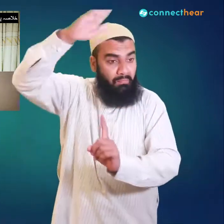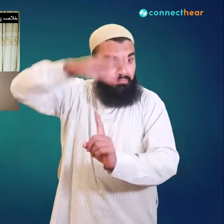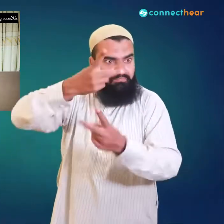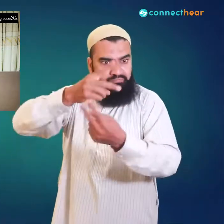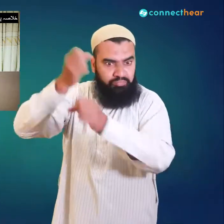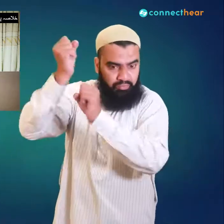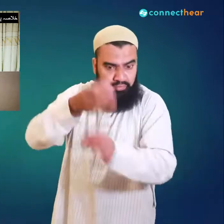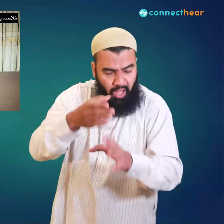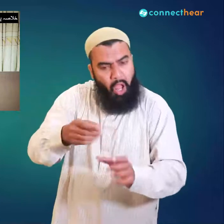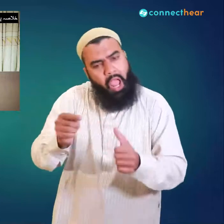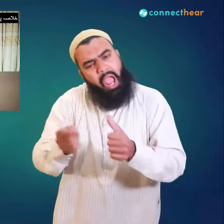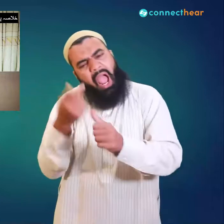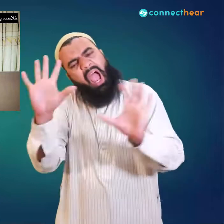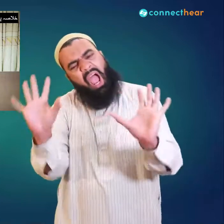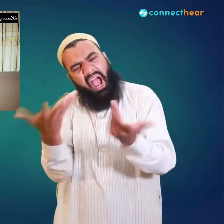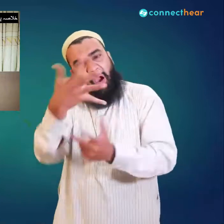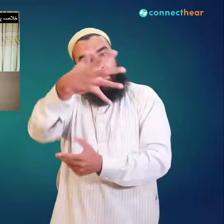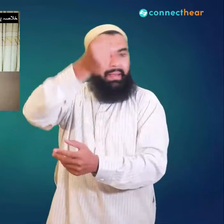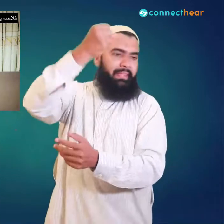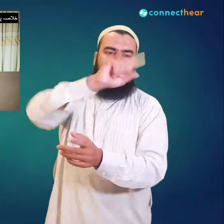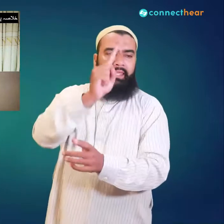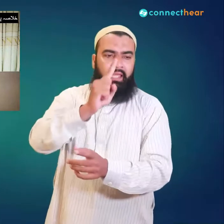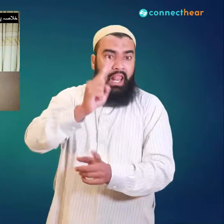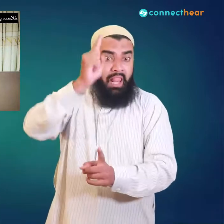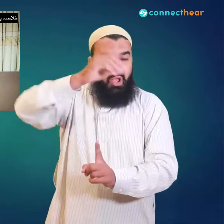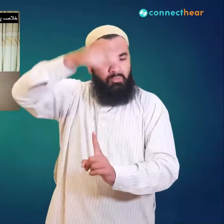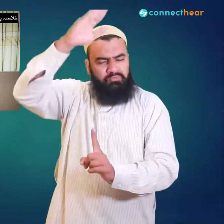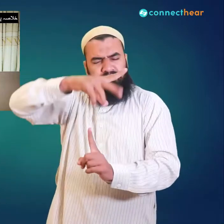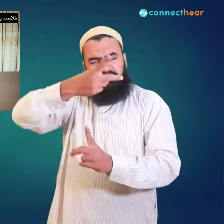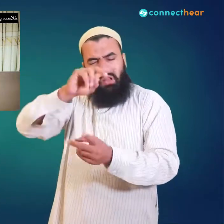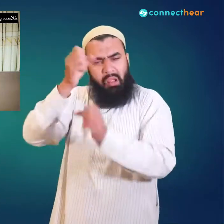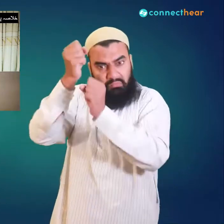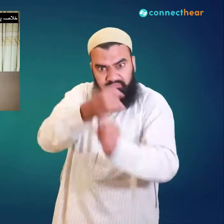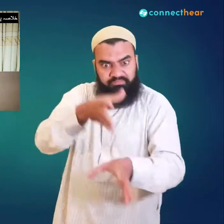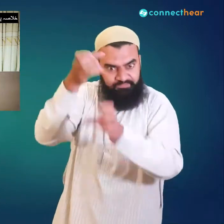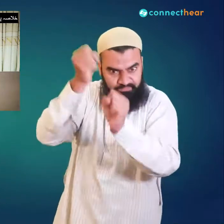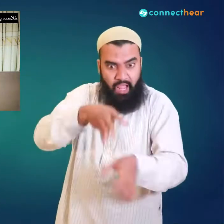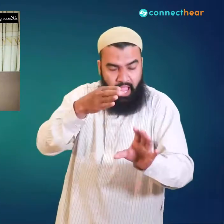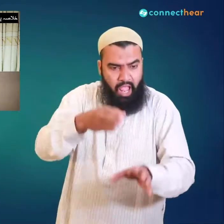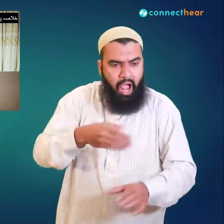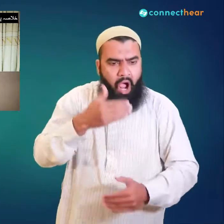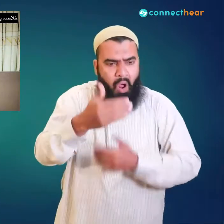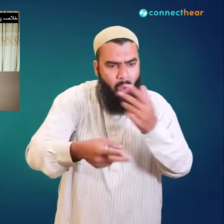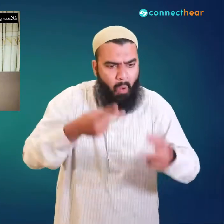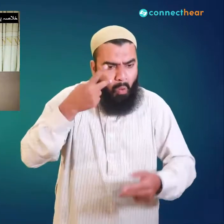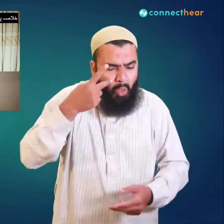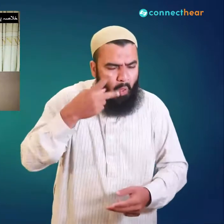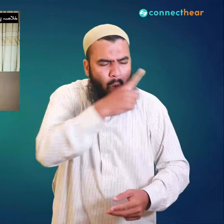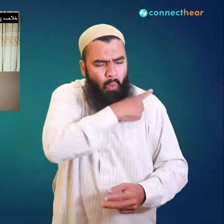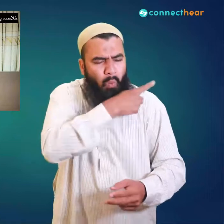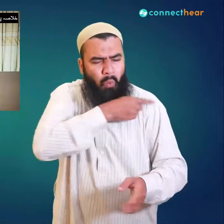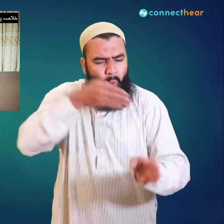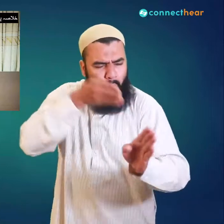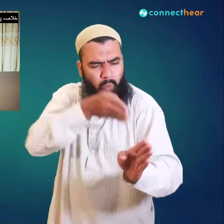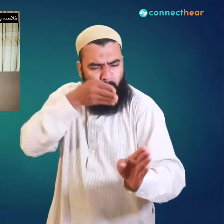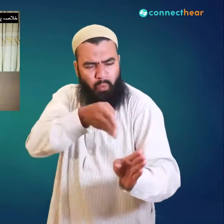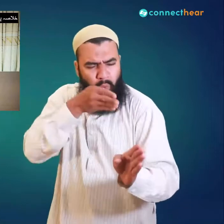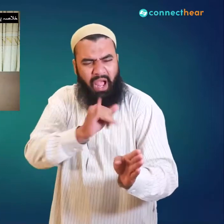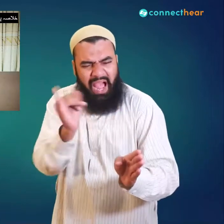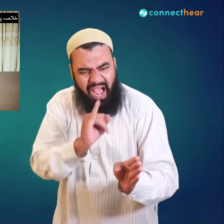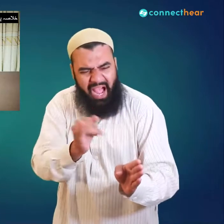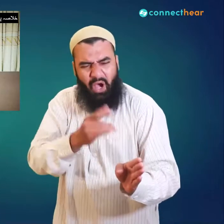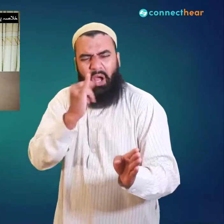نہیں ہوتی جب تک کہ وہ قوم یا وہ فرد اجتماعی انفرادی طور پر اپنے آپ